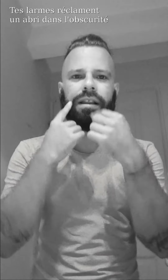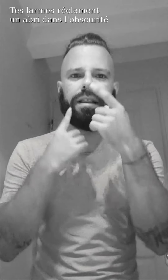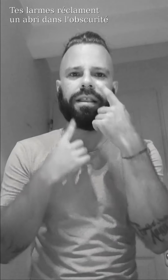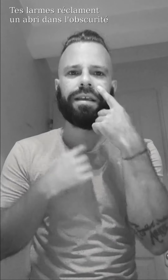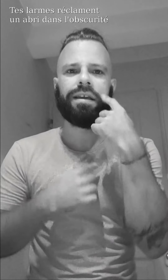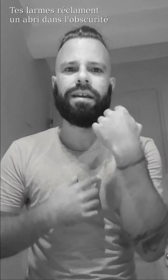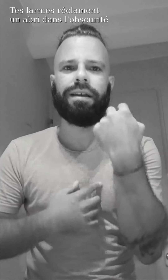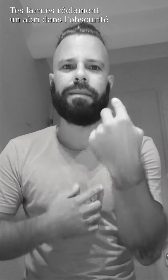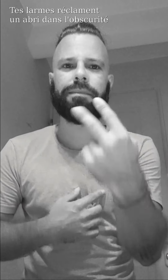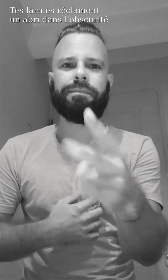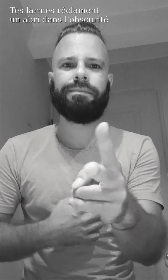Tes larmes